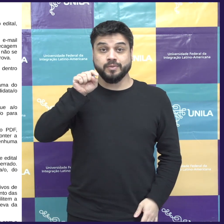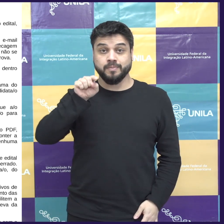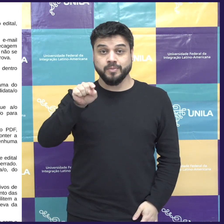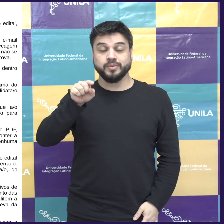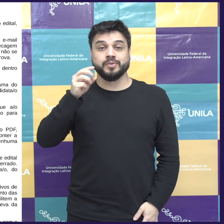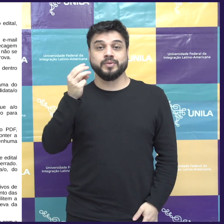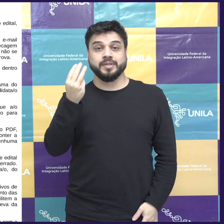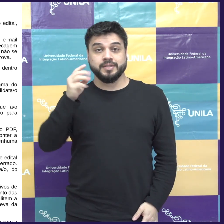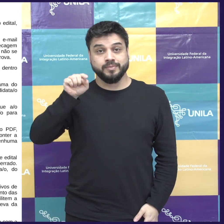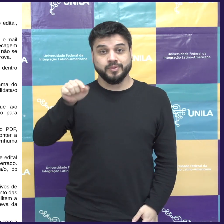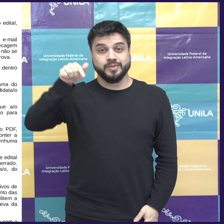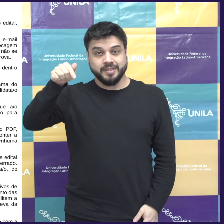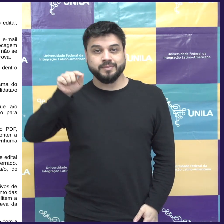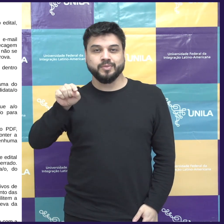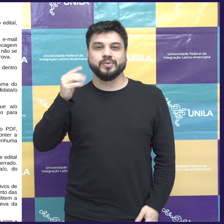5.3.7.4.